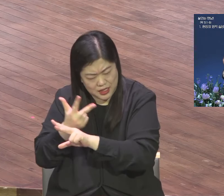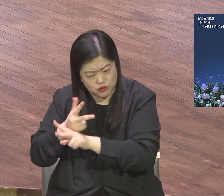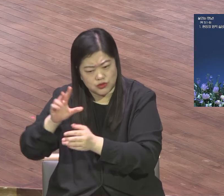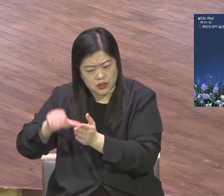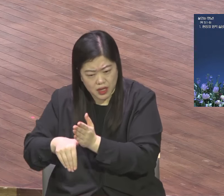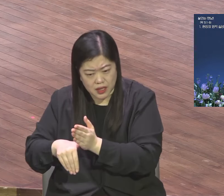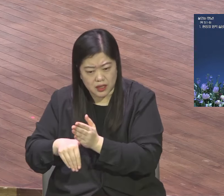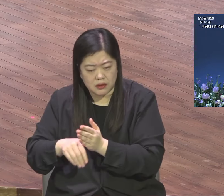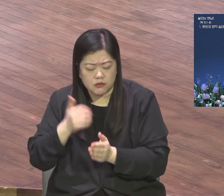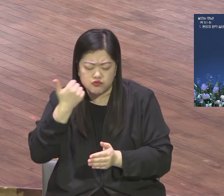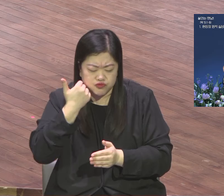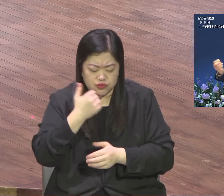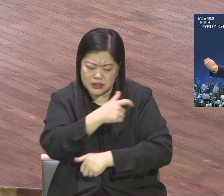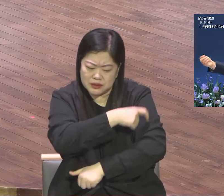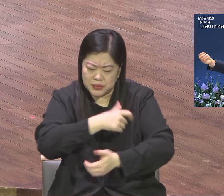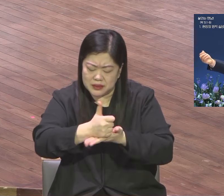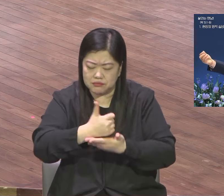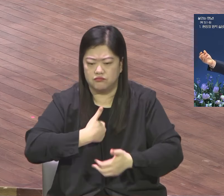부탁이 왔어요.